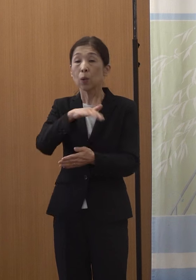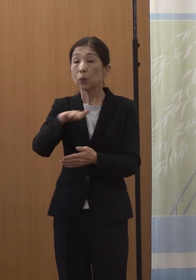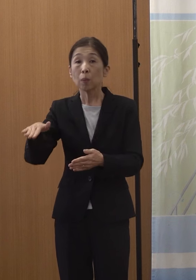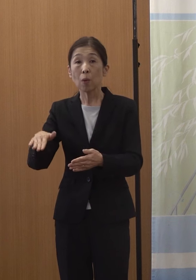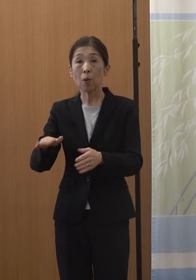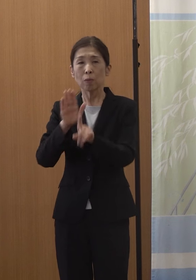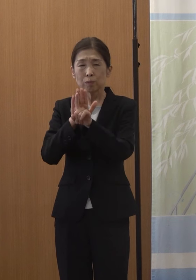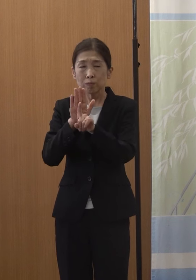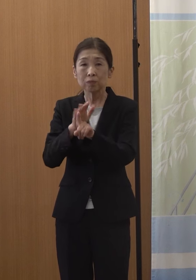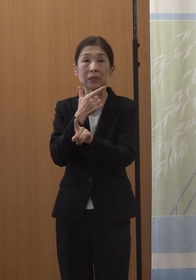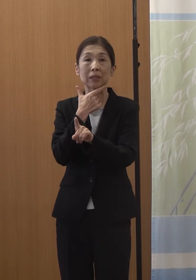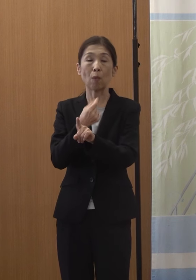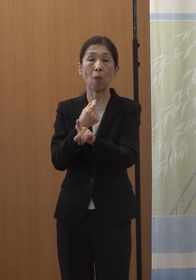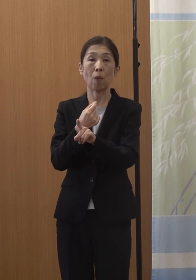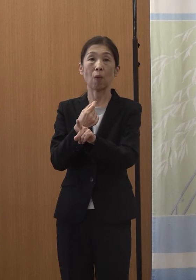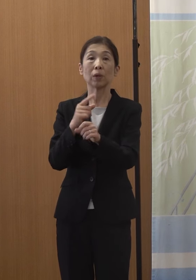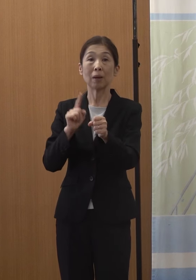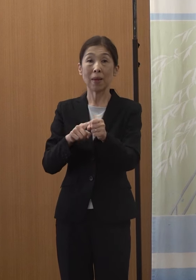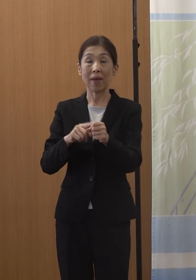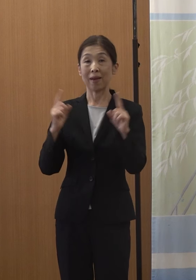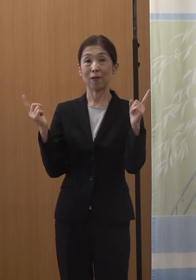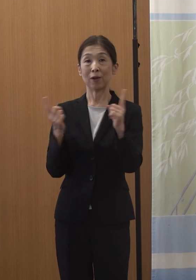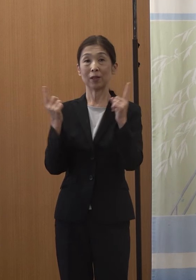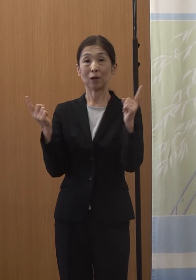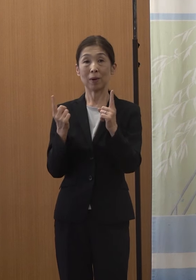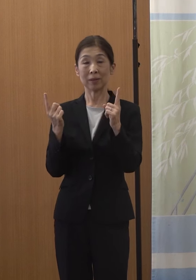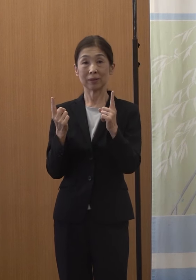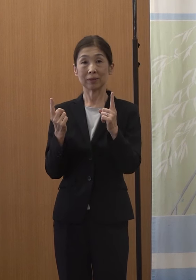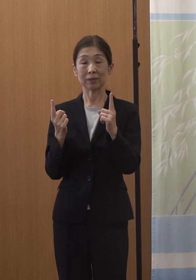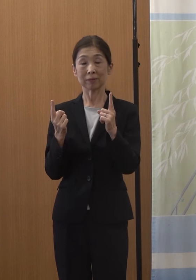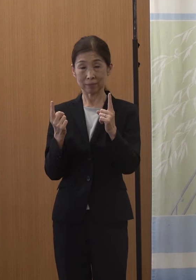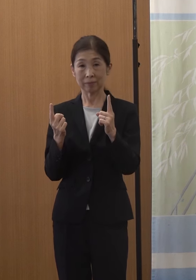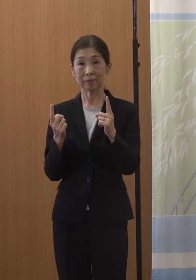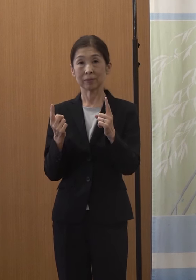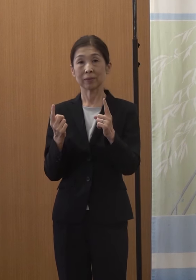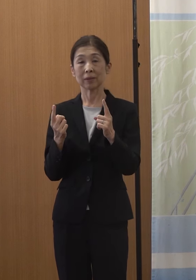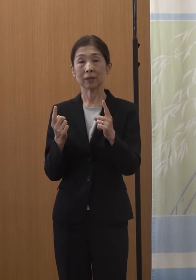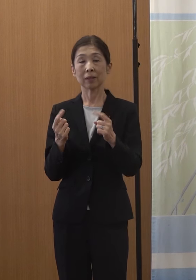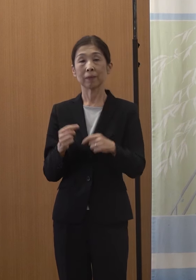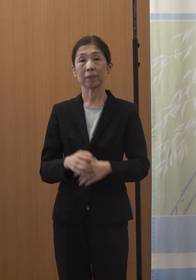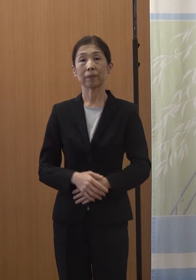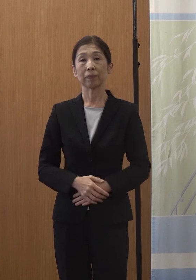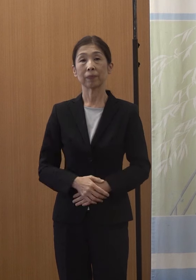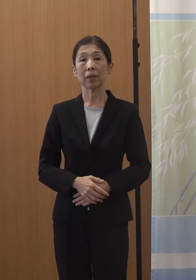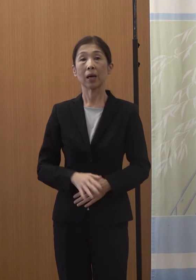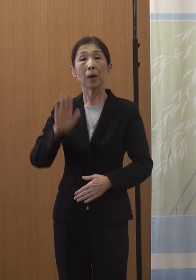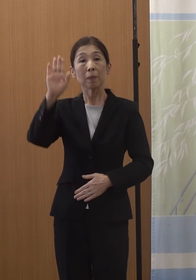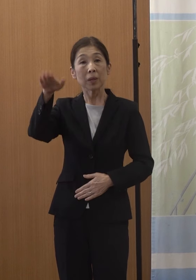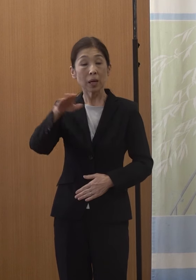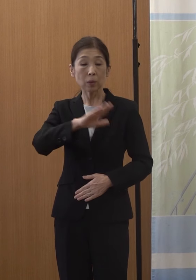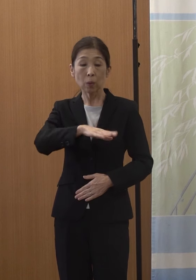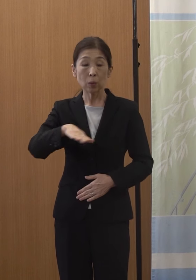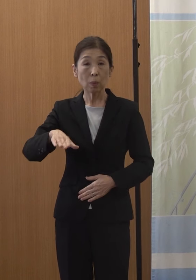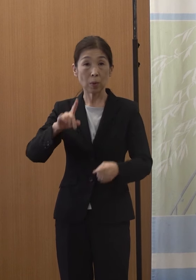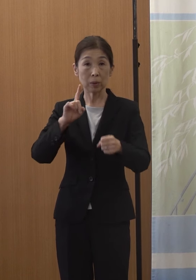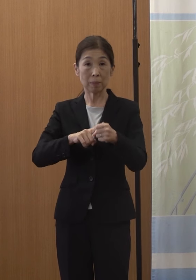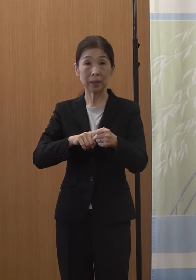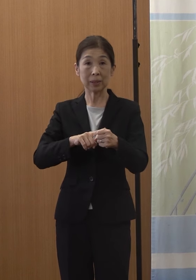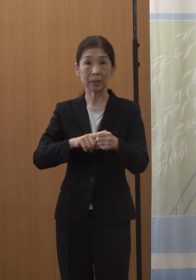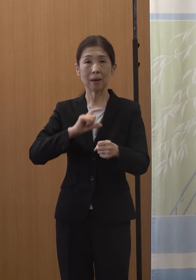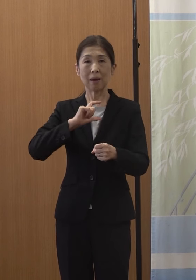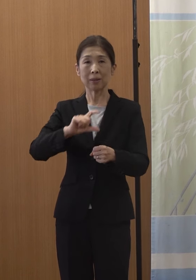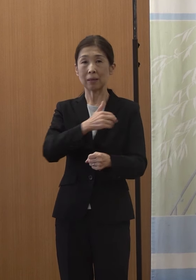を元気づけたいという今回のフェスティバルの趣旨に共感をいただきました。未来を担う子どもたちにサステナブ